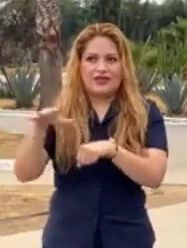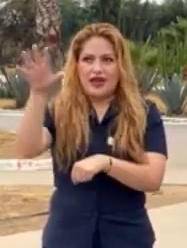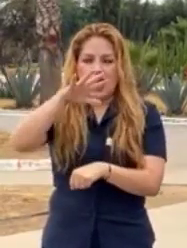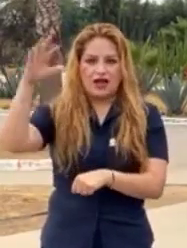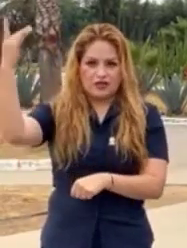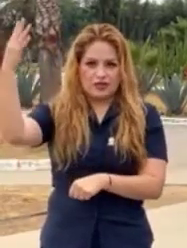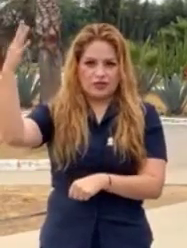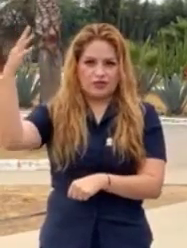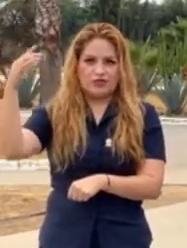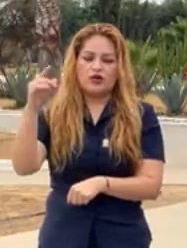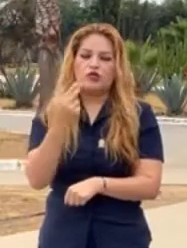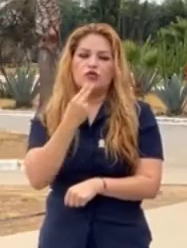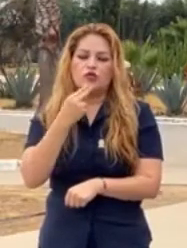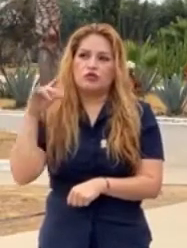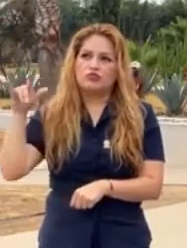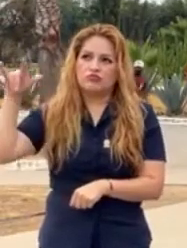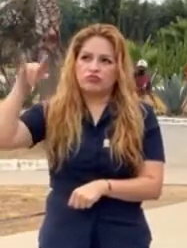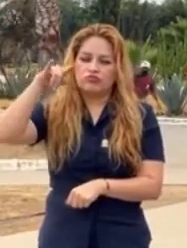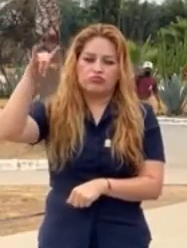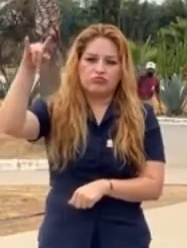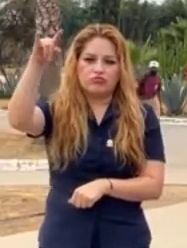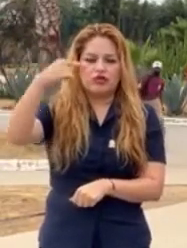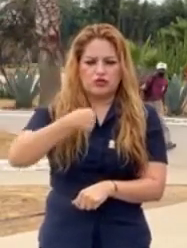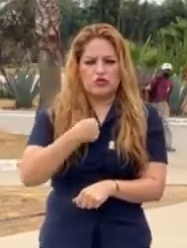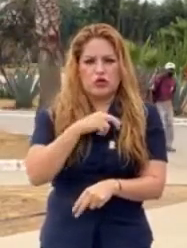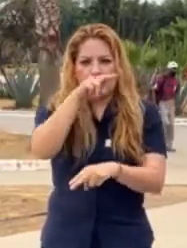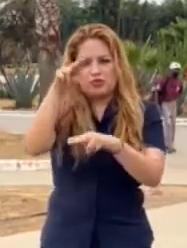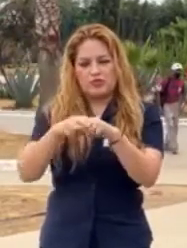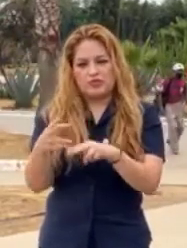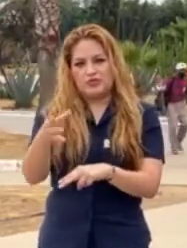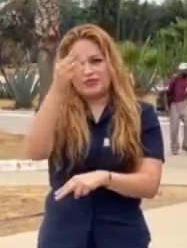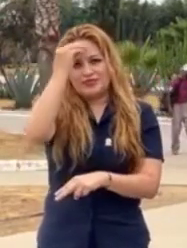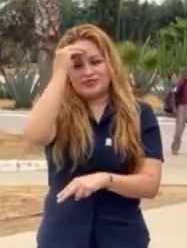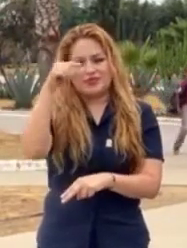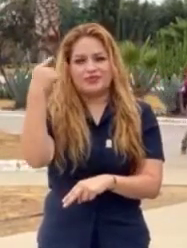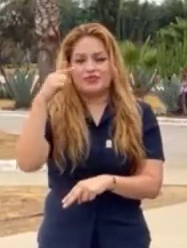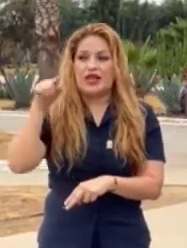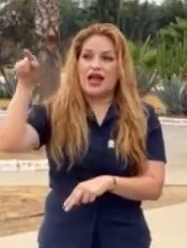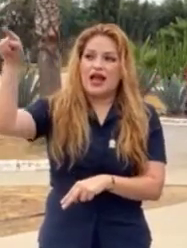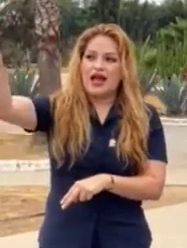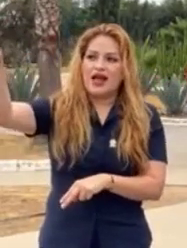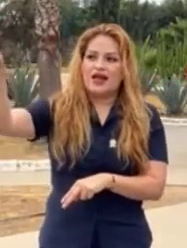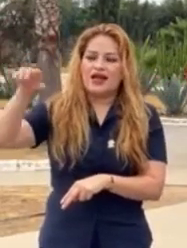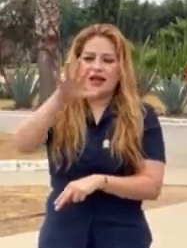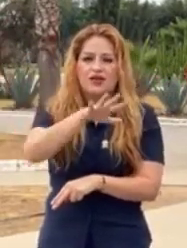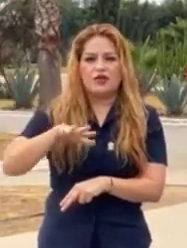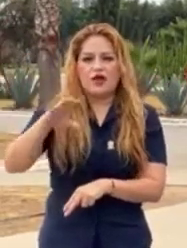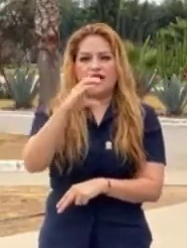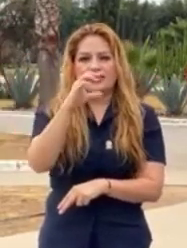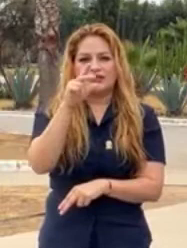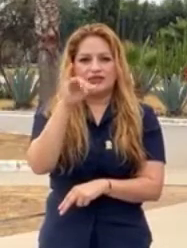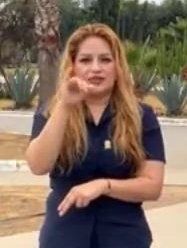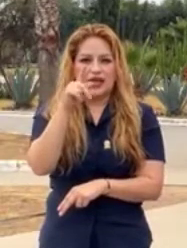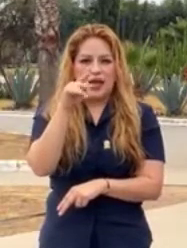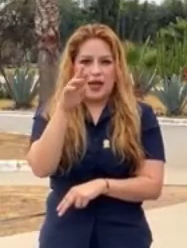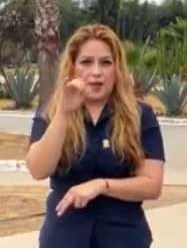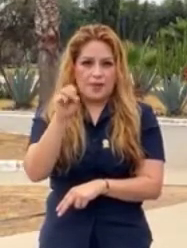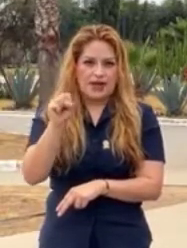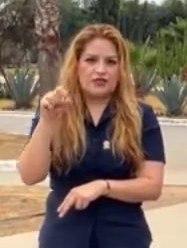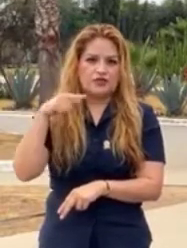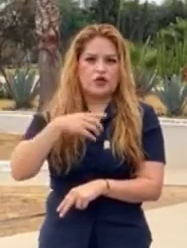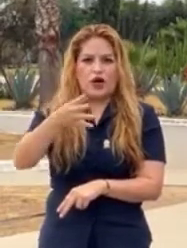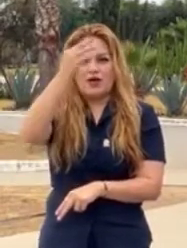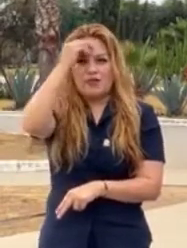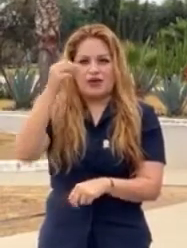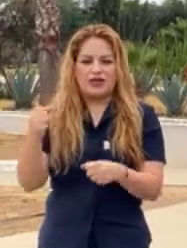región, de la guarnición aquí enfrente, de ahí vamos a salir. Si ustedes me lo aprueban, porque si el